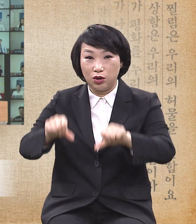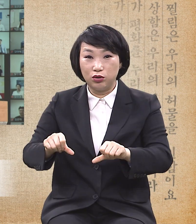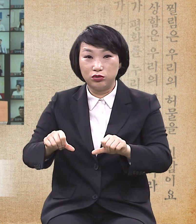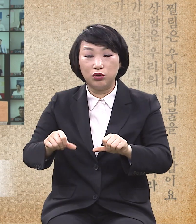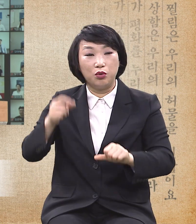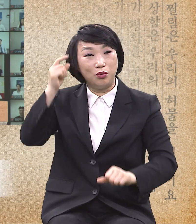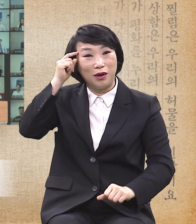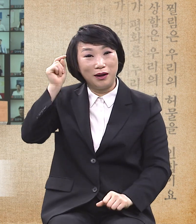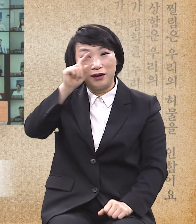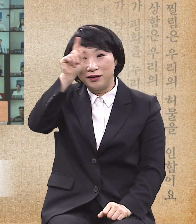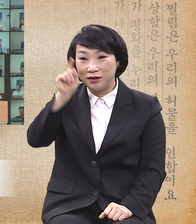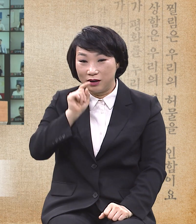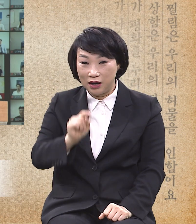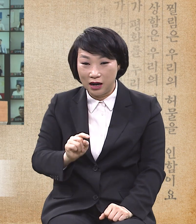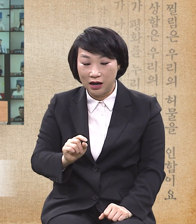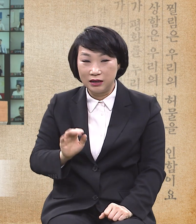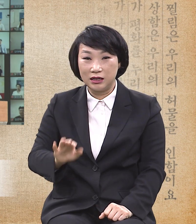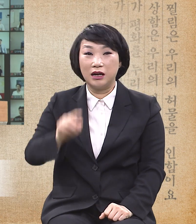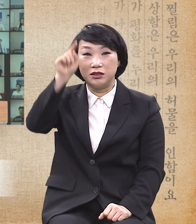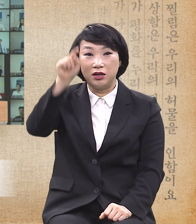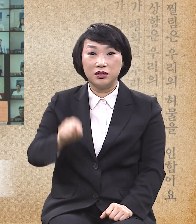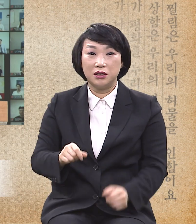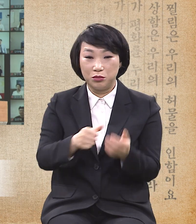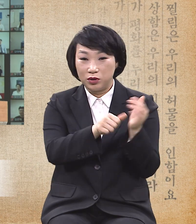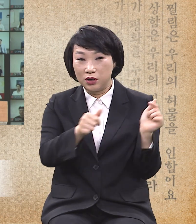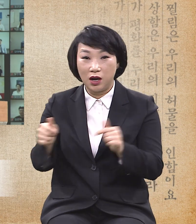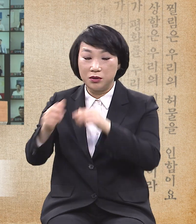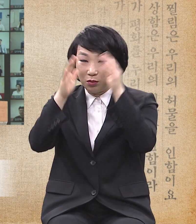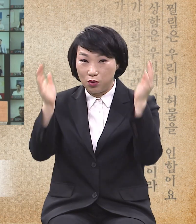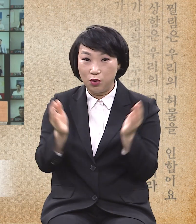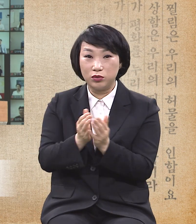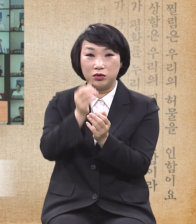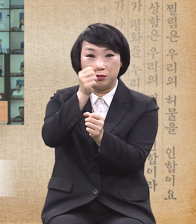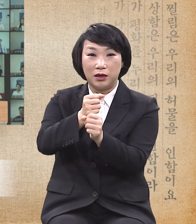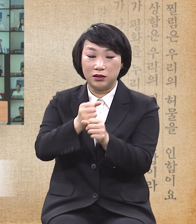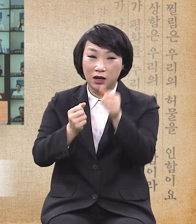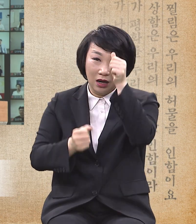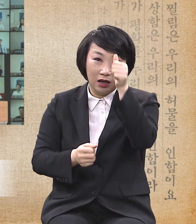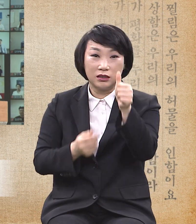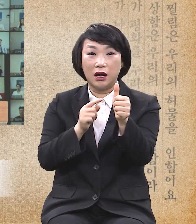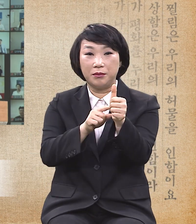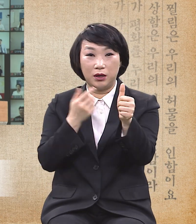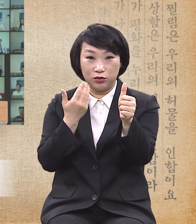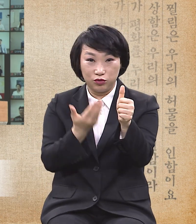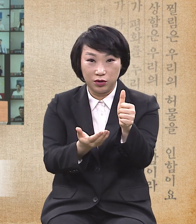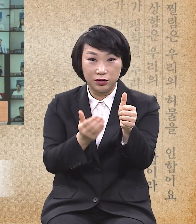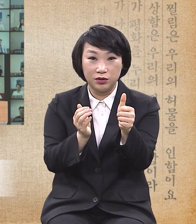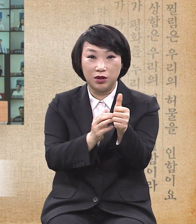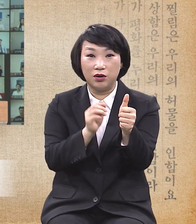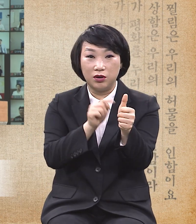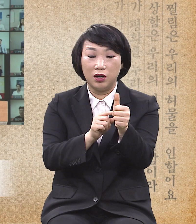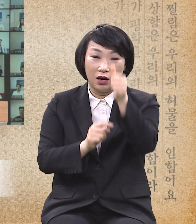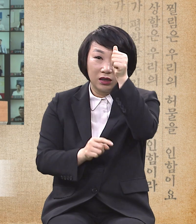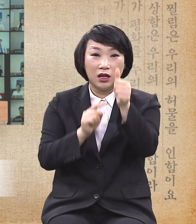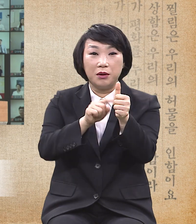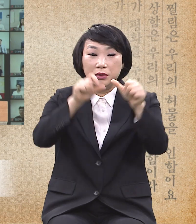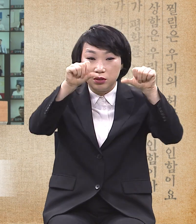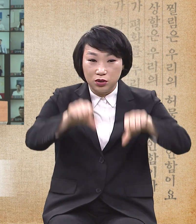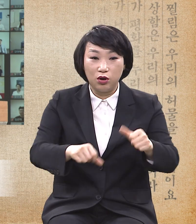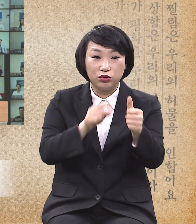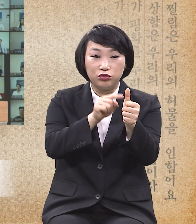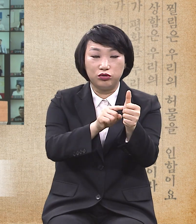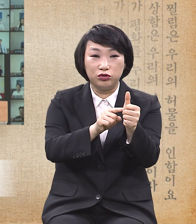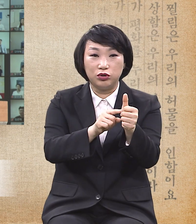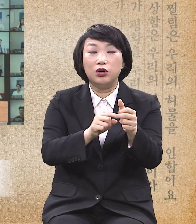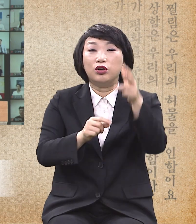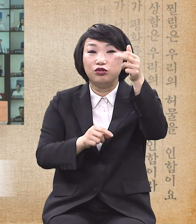받을까요? 모든 천지 만물을 지어서 아담에게 줬는데, 아담이 저주받으니,